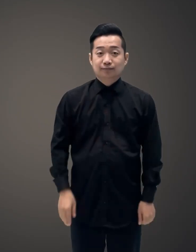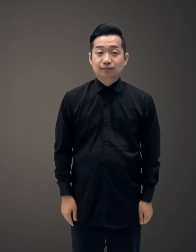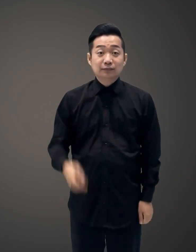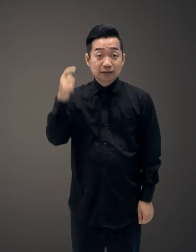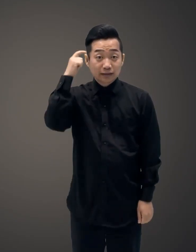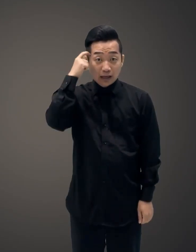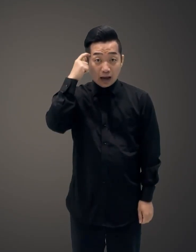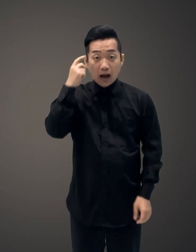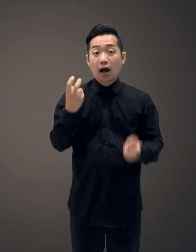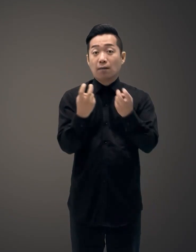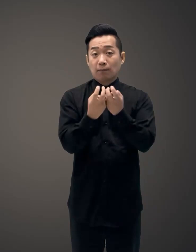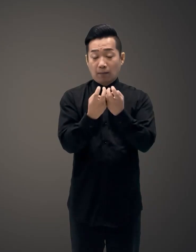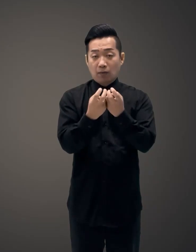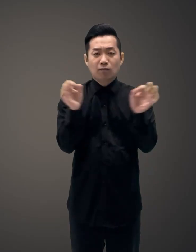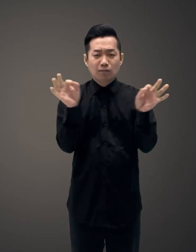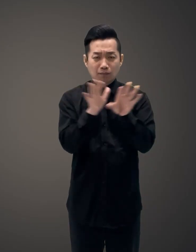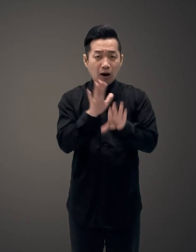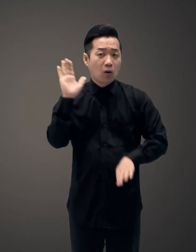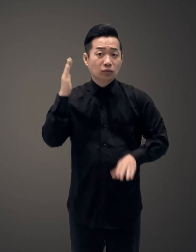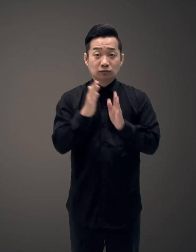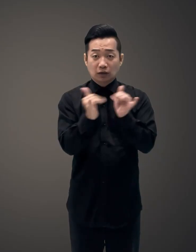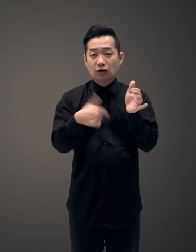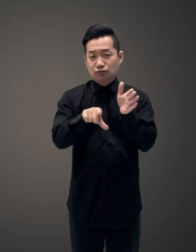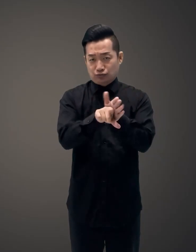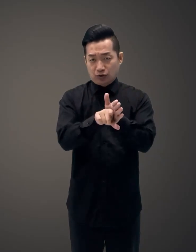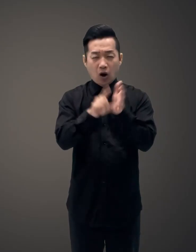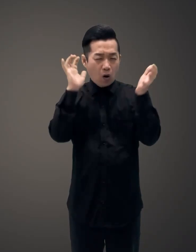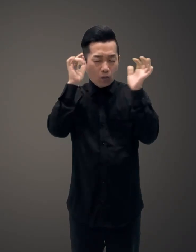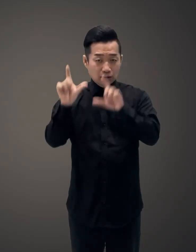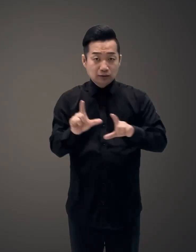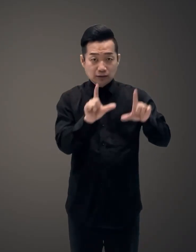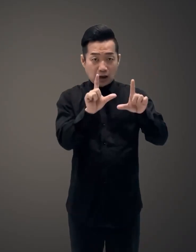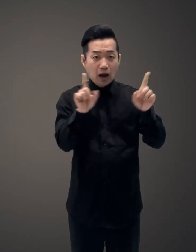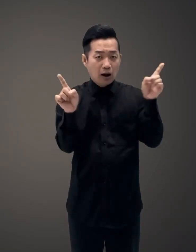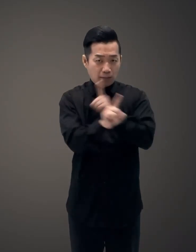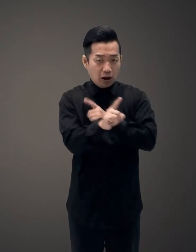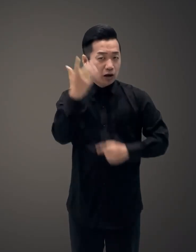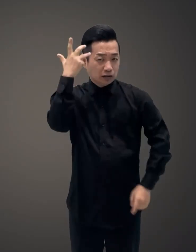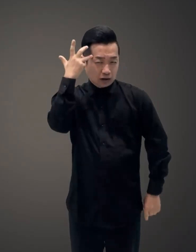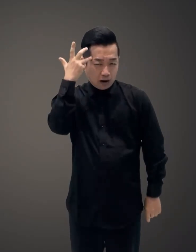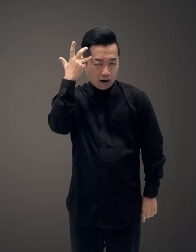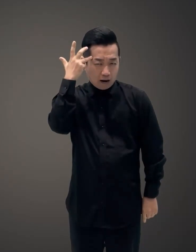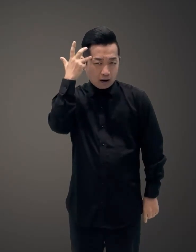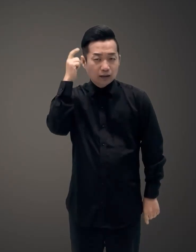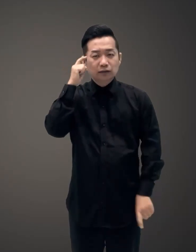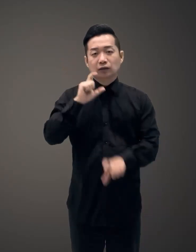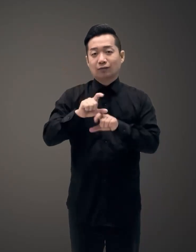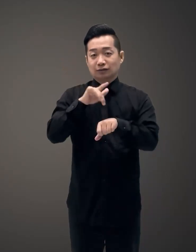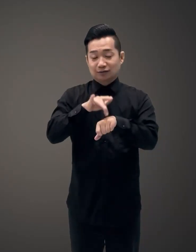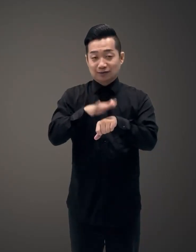생각하는 법을 잃어버린 세대를 위해 혼란한 삶을 깨우는 철학하는 습관을 제안한다.